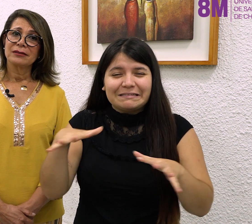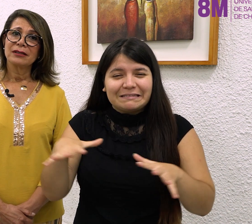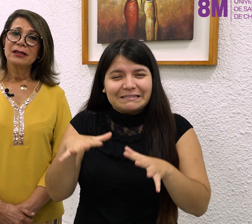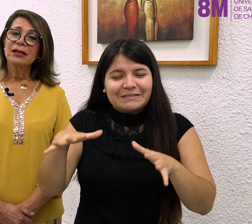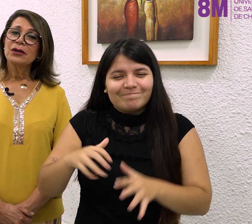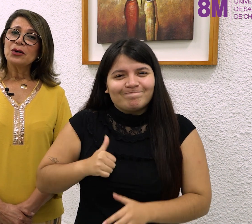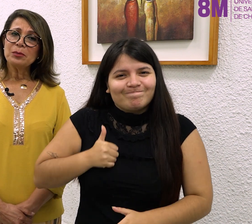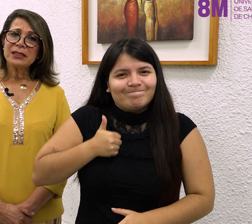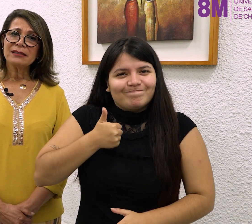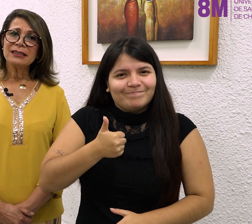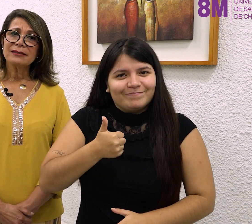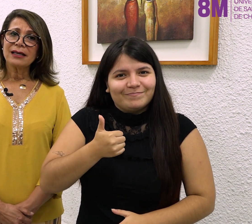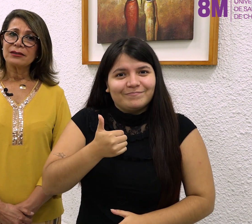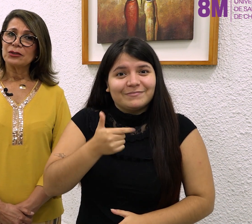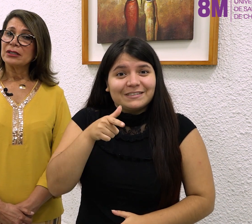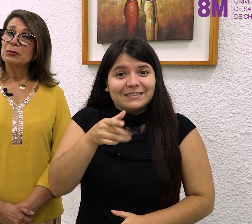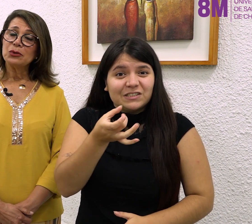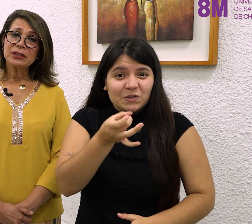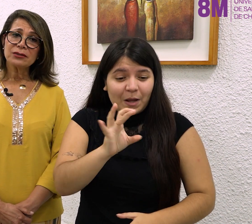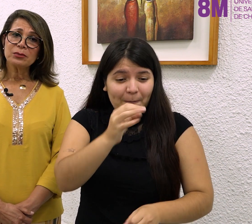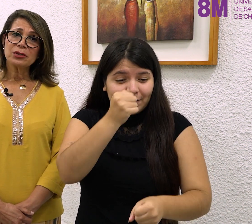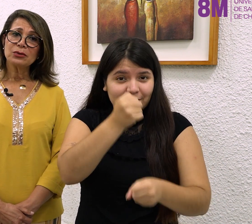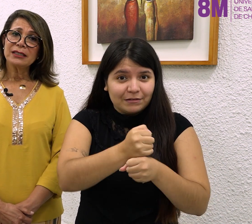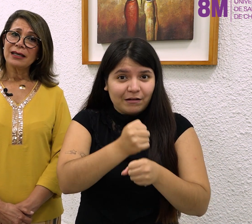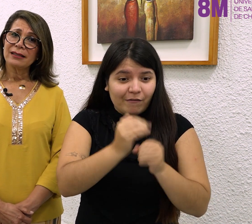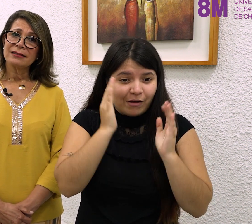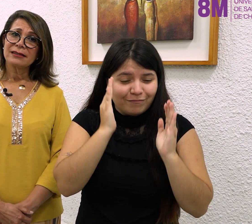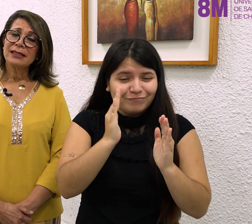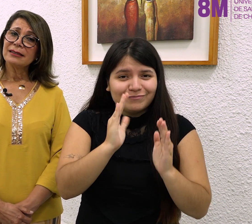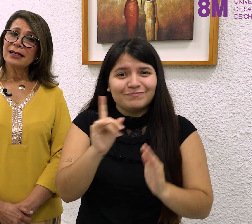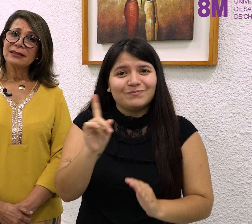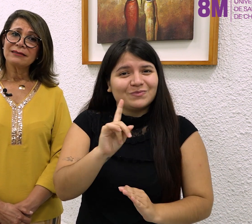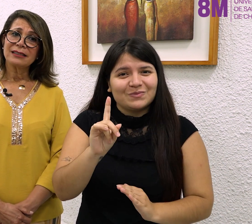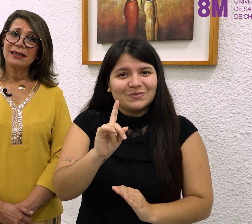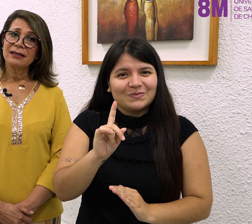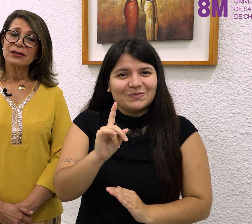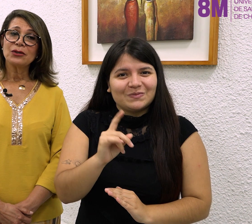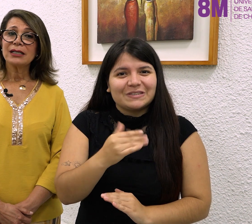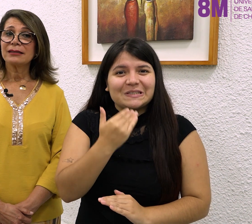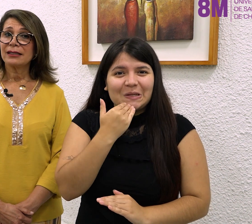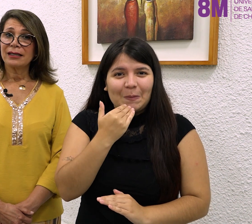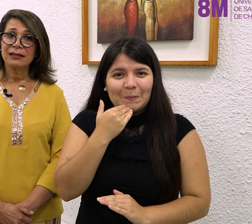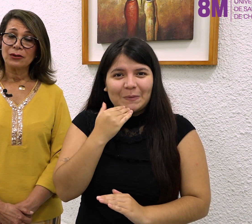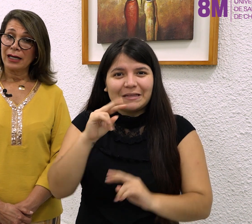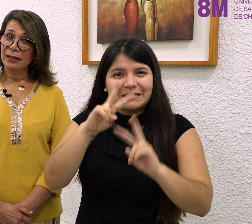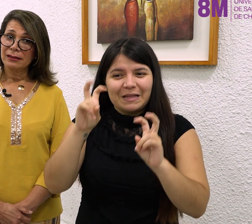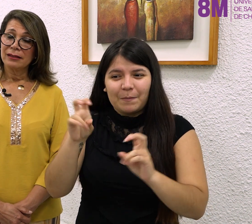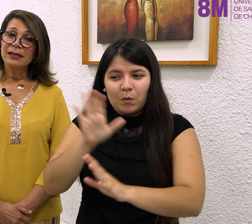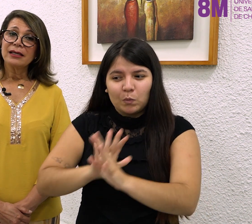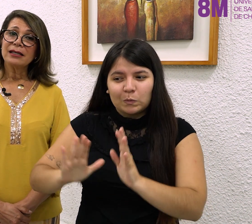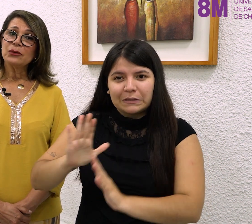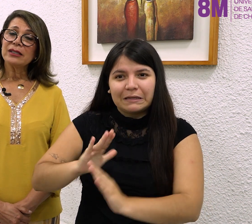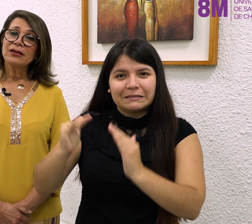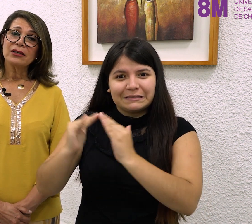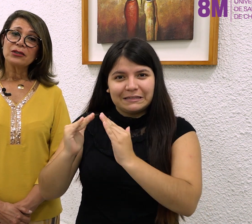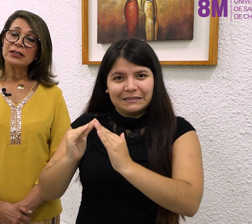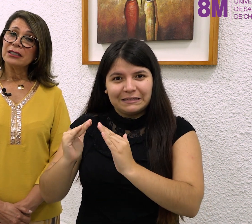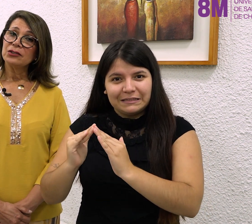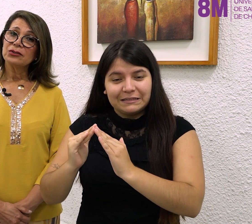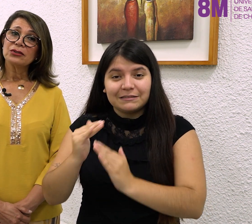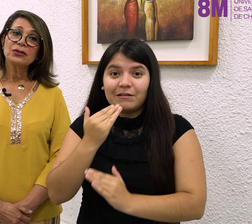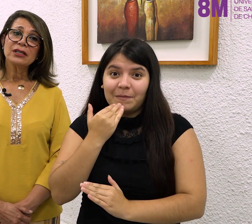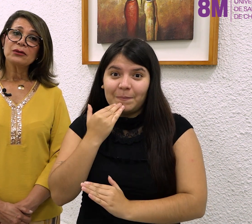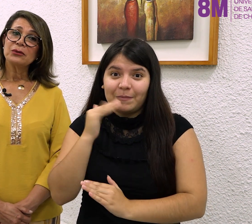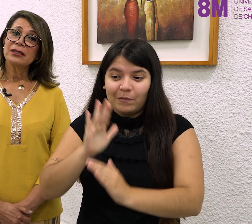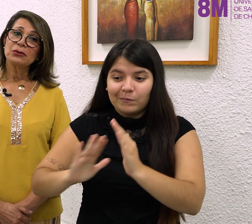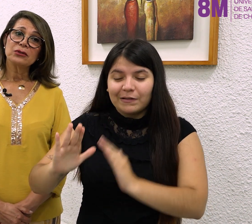dedicación, compatibilizando en muchas oportunidades esta actividad con las tareas del hogar, el cuidado de los